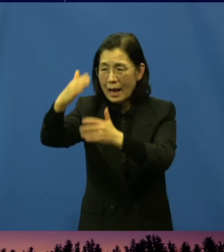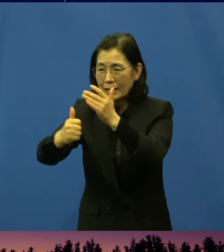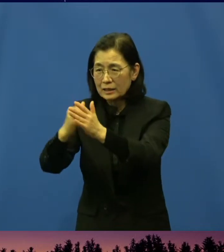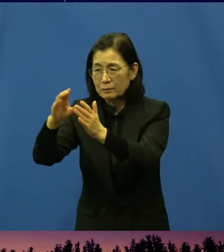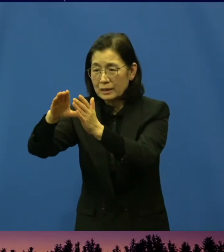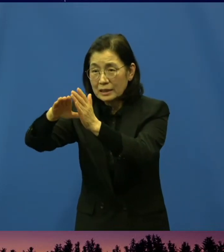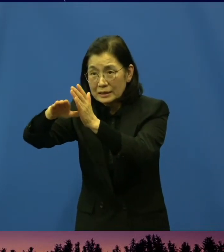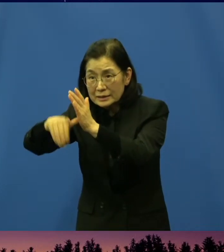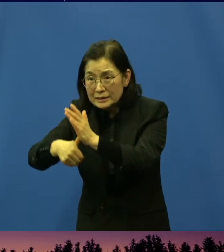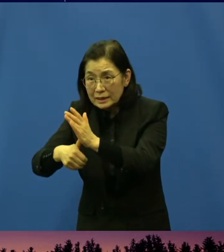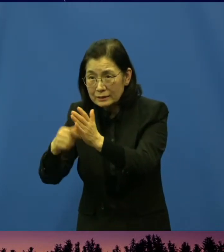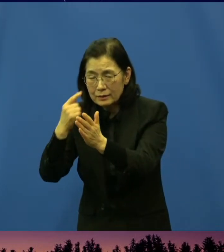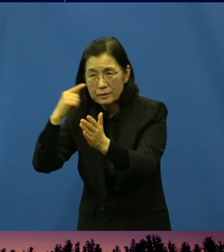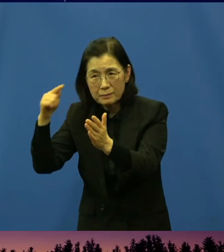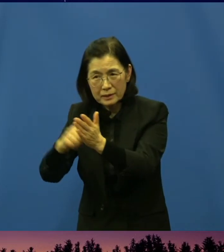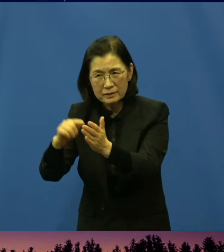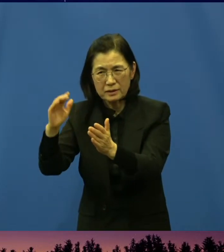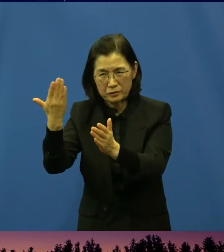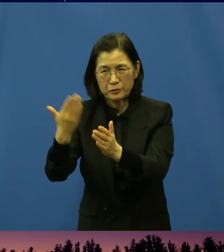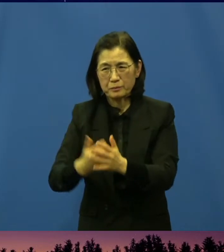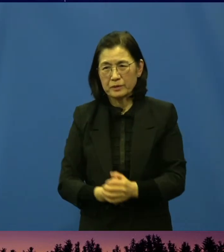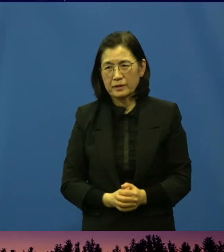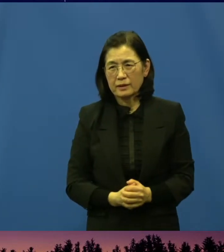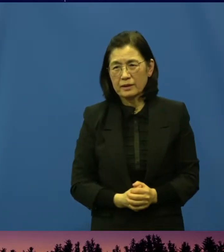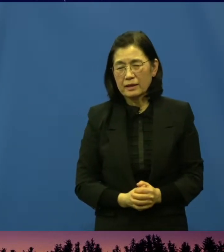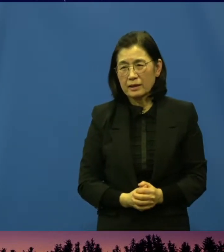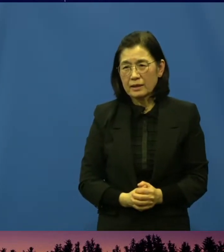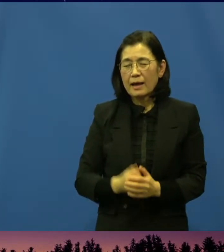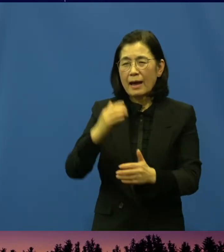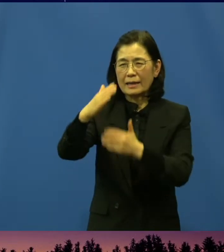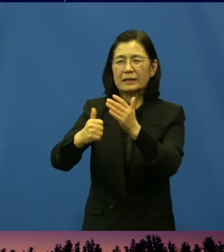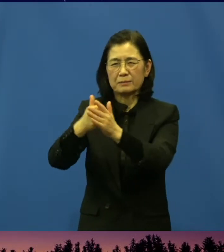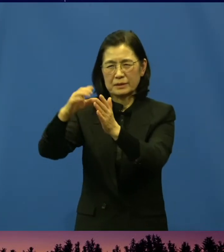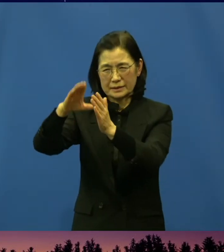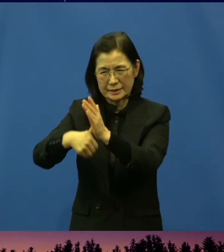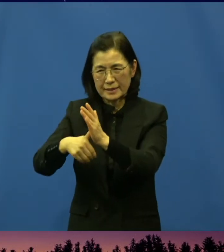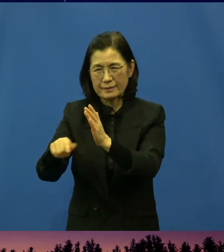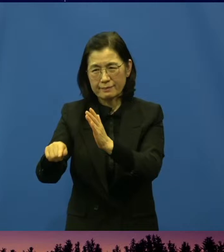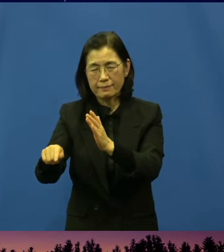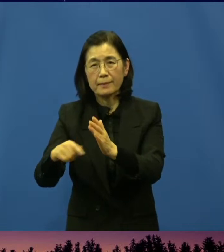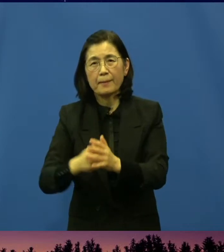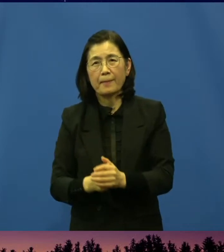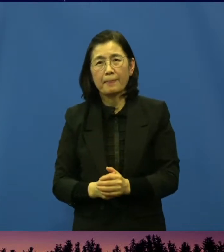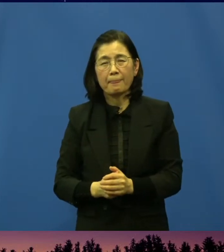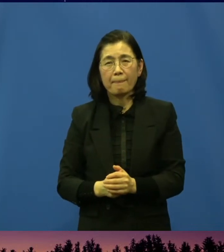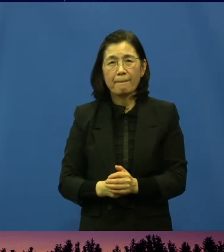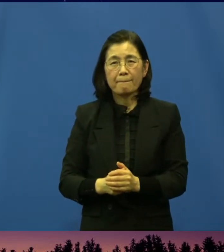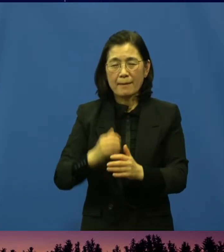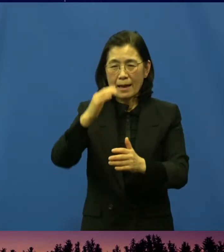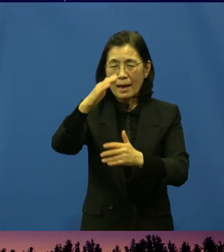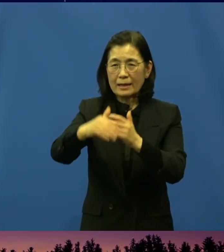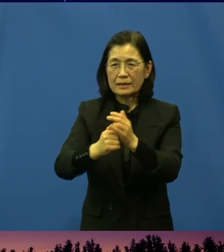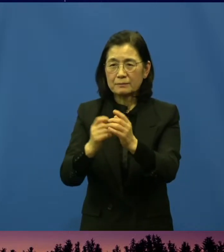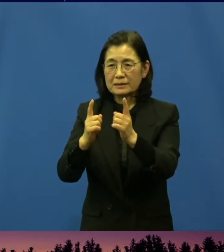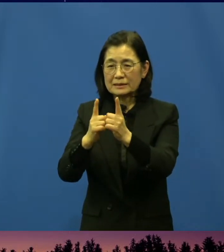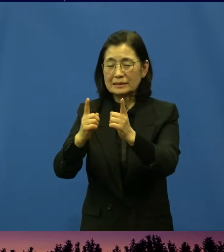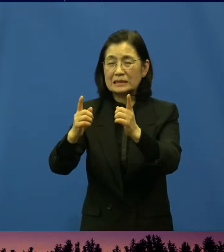그 카이로스는 뭐냐? 하나님의 시간이거든요. 하나님의 시간. 하나님이 직접 역사를 쓰시는